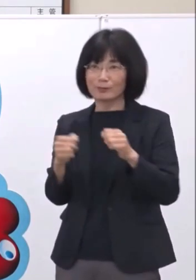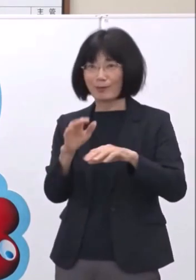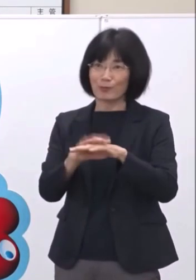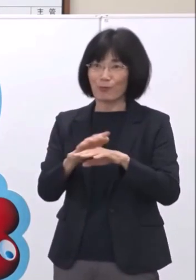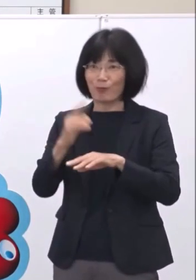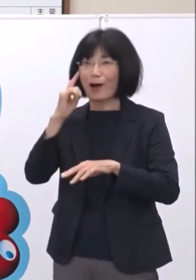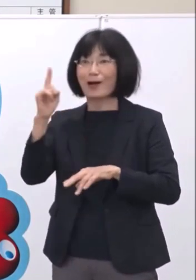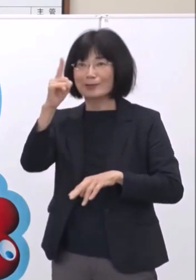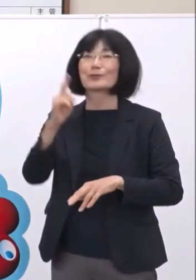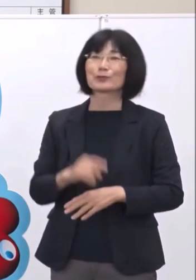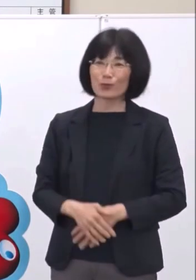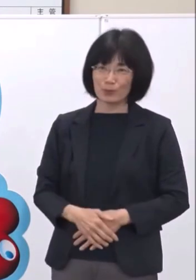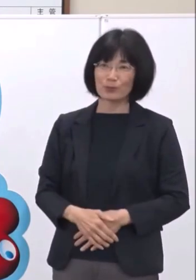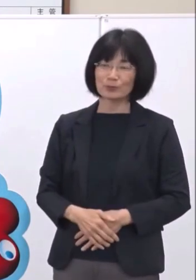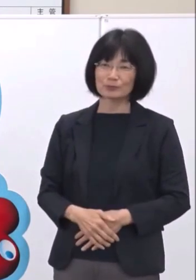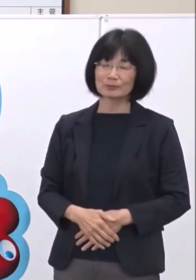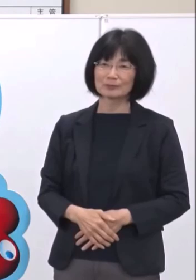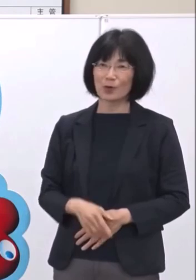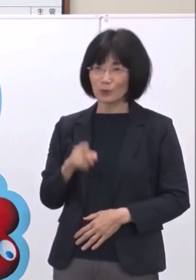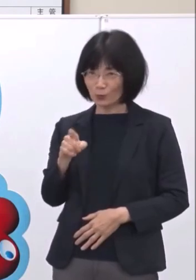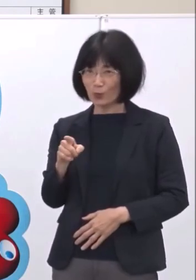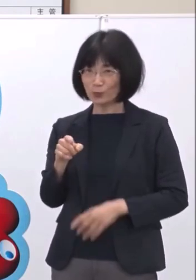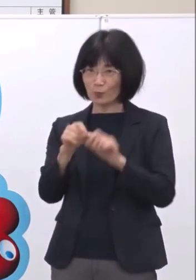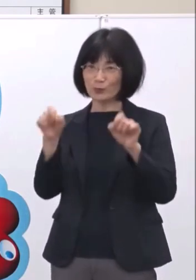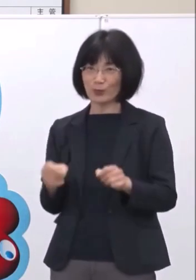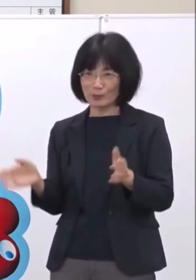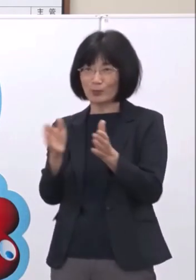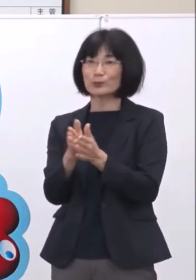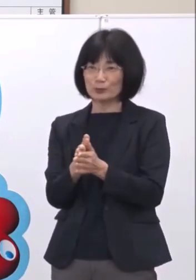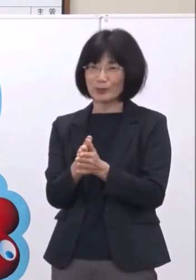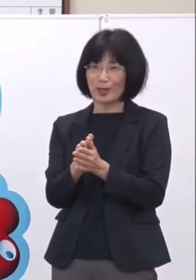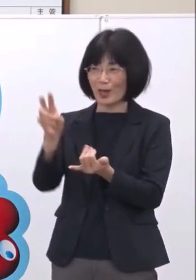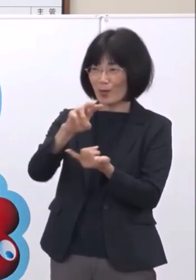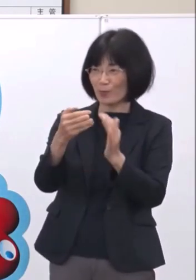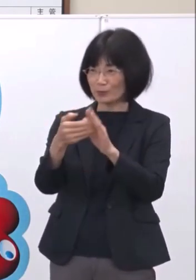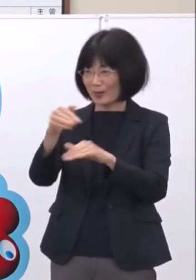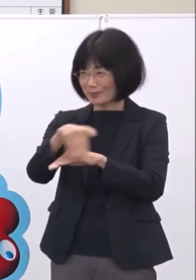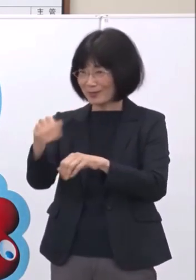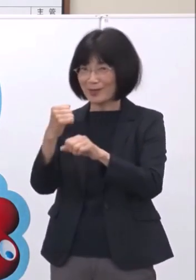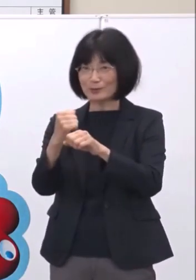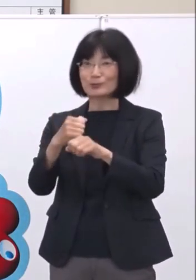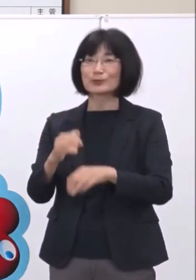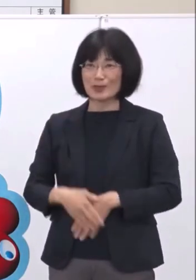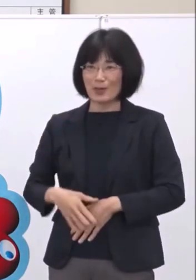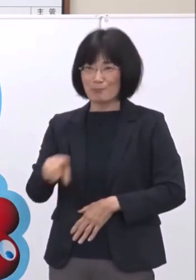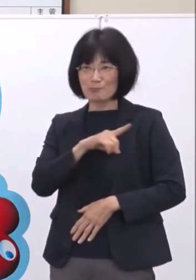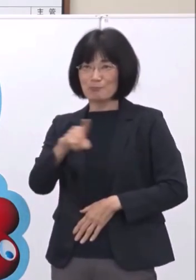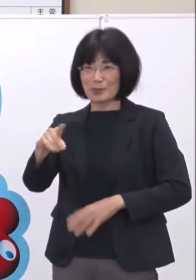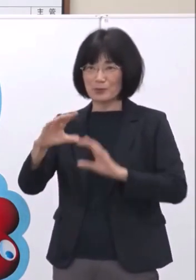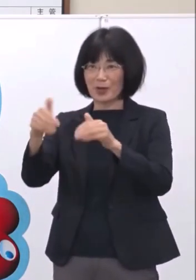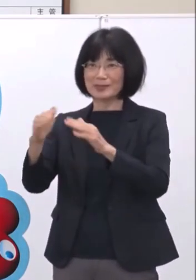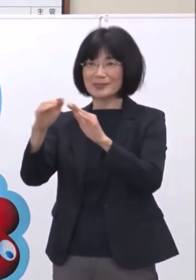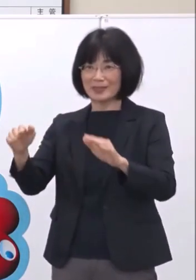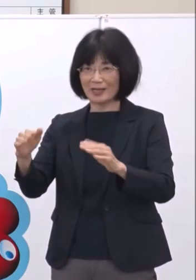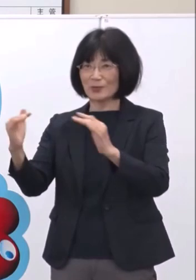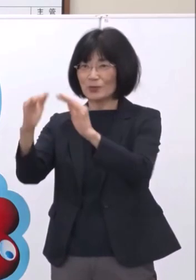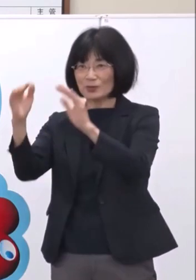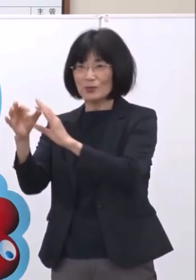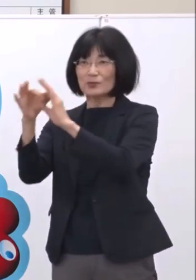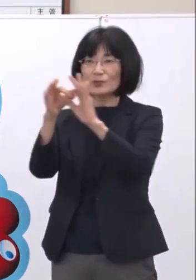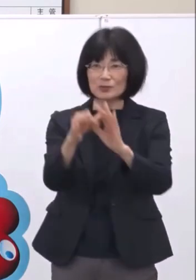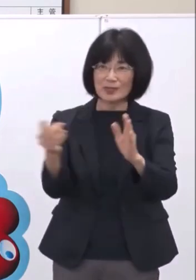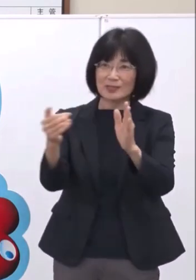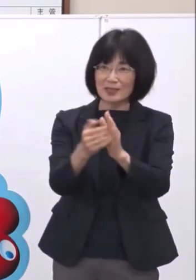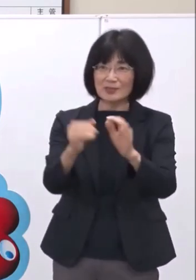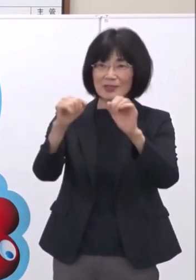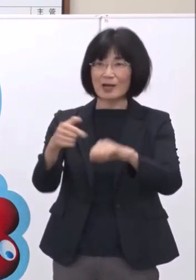か。あのそこも含めて防災計画を作ってると思いますので、まずちょっと理事会の議論を通じてで確認